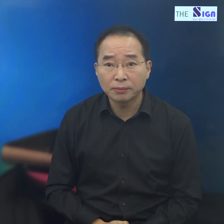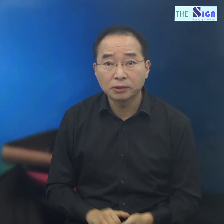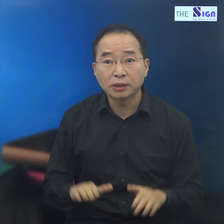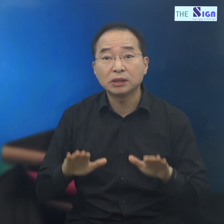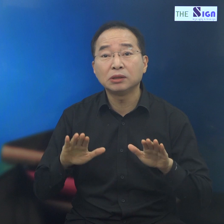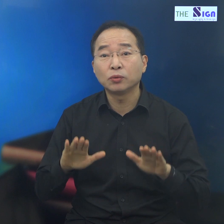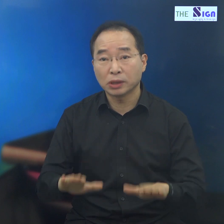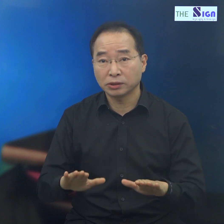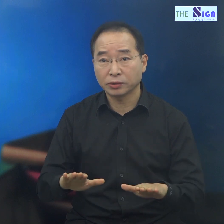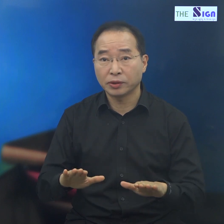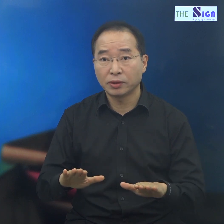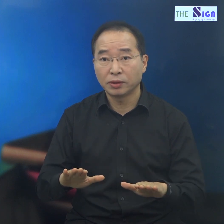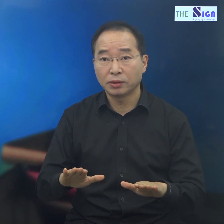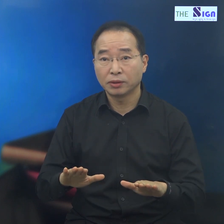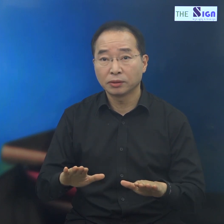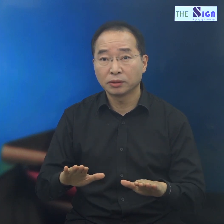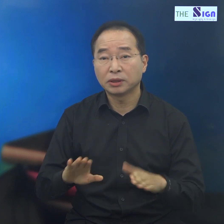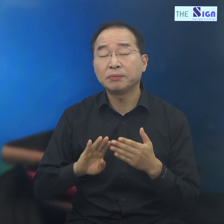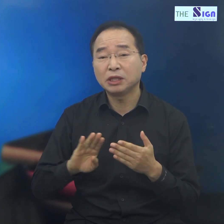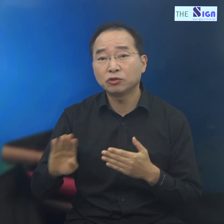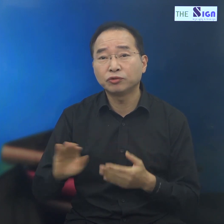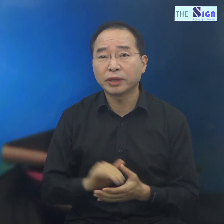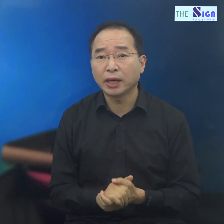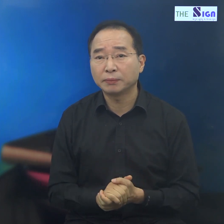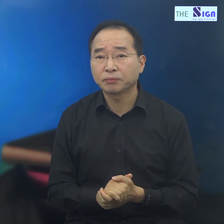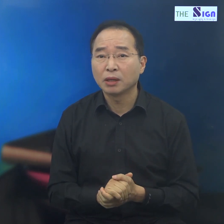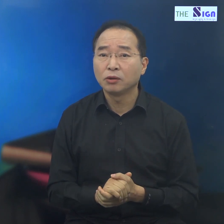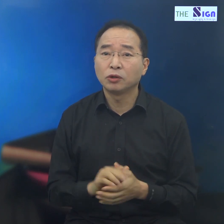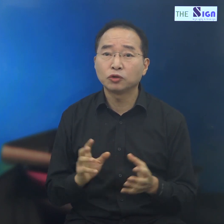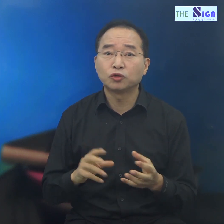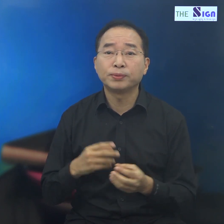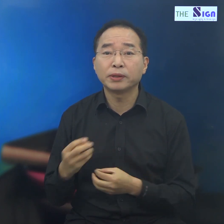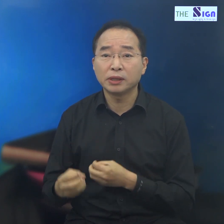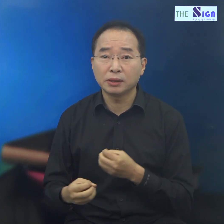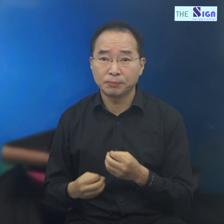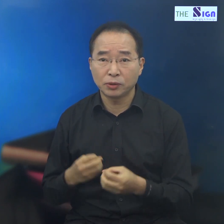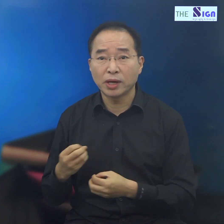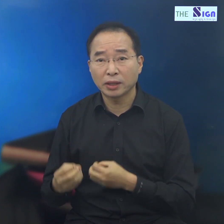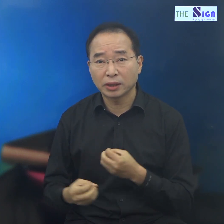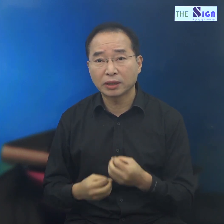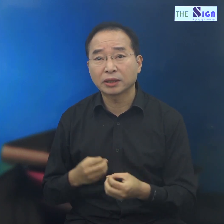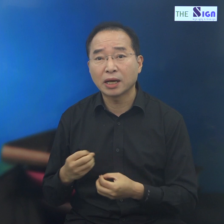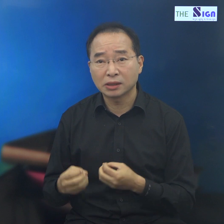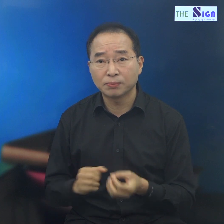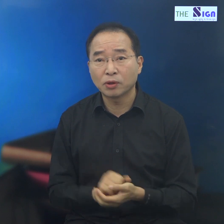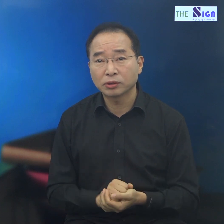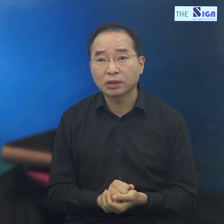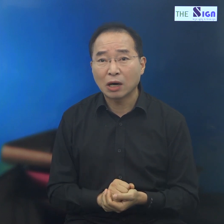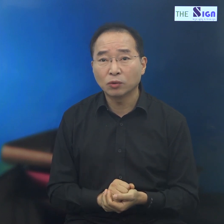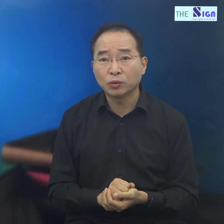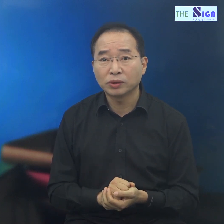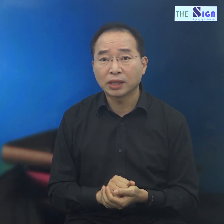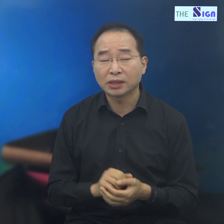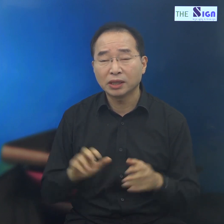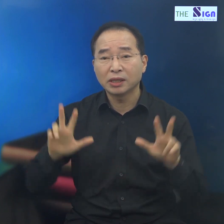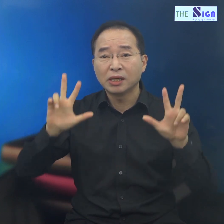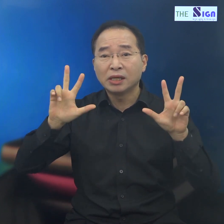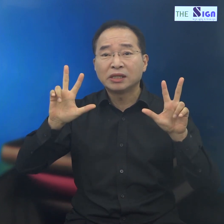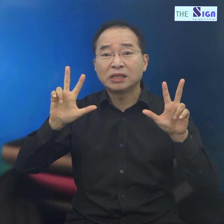표현하면서 이 동작을 써요. 그 다음 이후에 요즘 구별이 필요하겠다 싶어서 나온 동작이